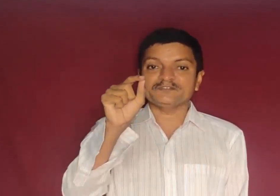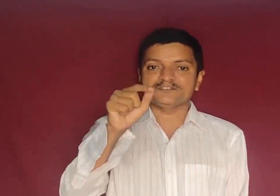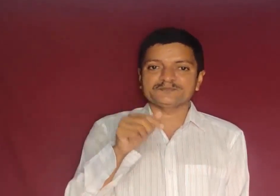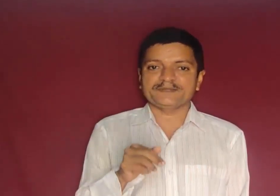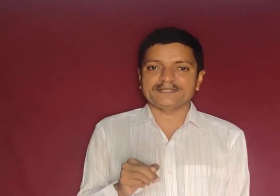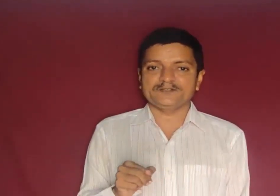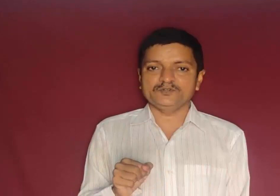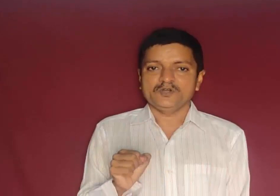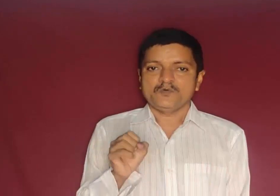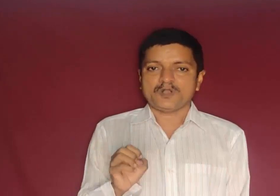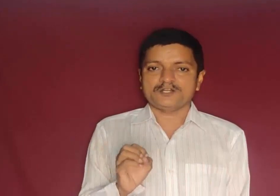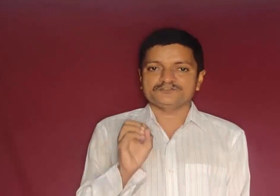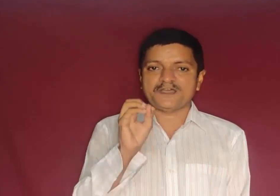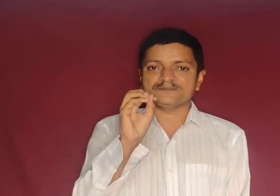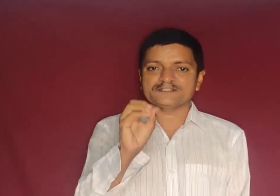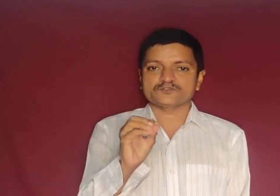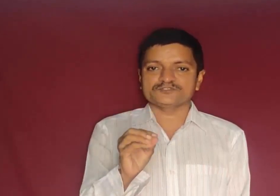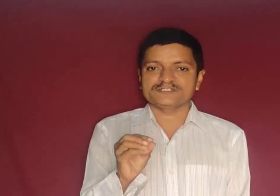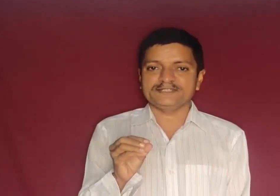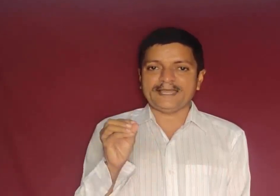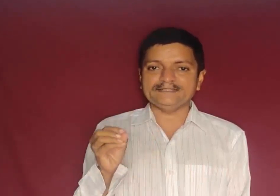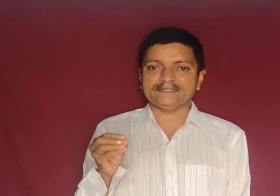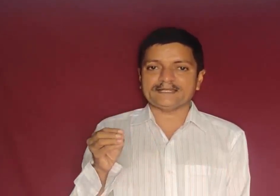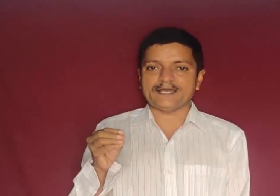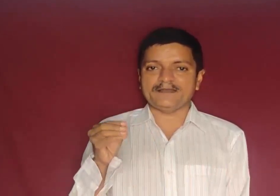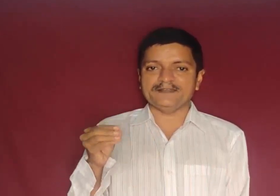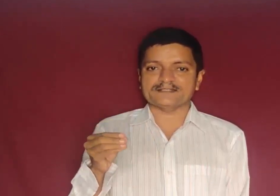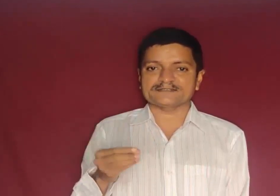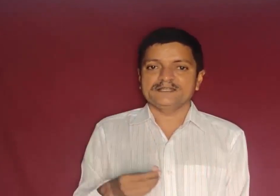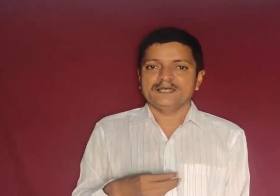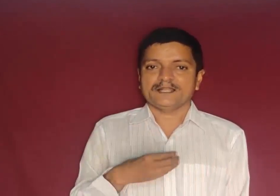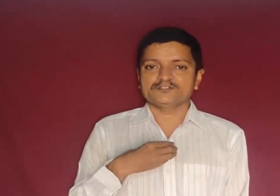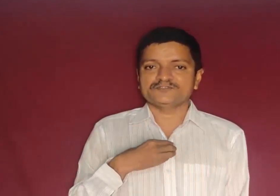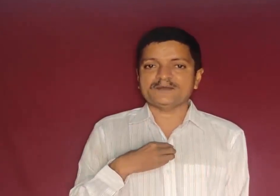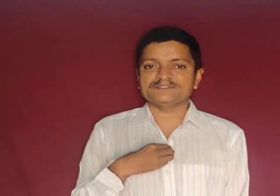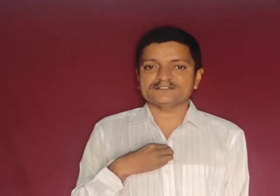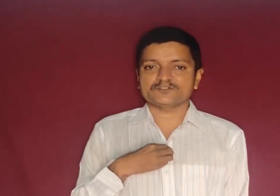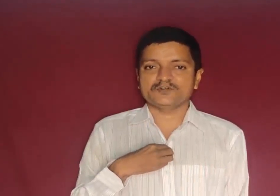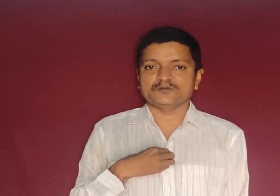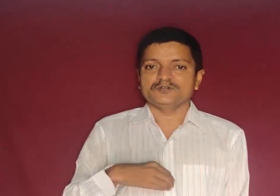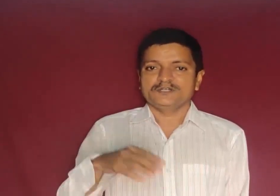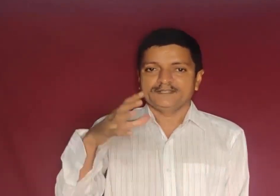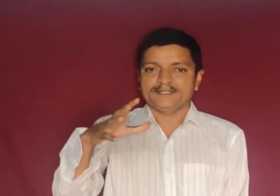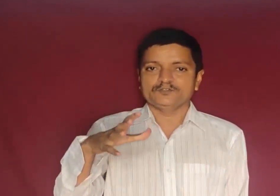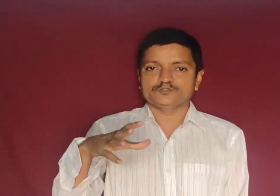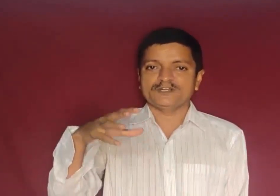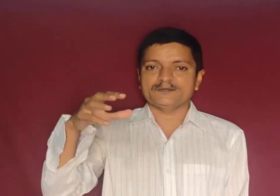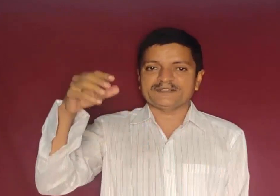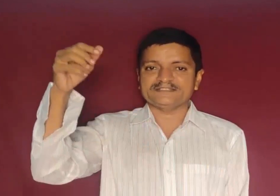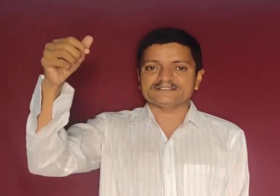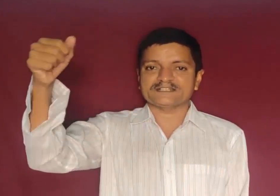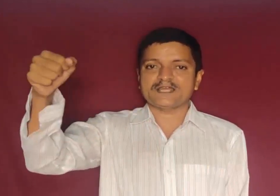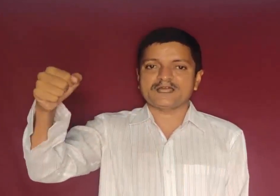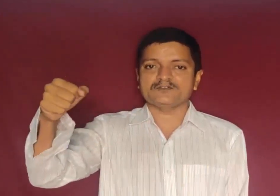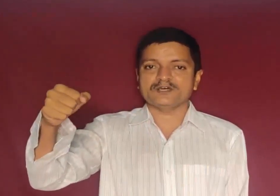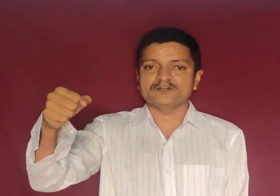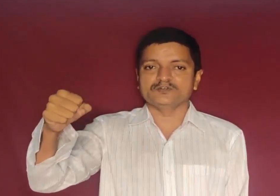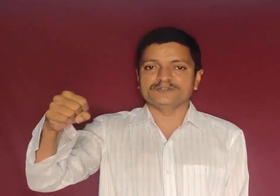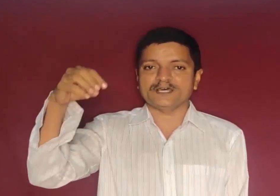ట్విస్ట్ పెట్టాడు, ఒకళ్ళు స్వాప్ చేసుకోవచ్చు అని. అయితే ఇక్కడ అవినాష్ నన్ను స్వాప్ చేసుకో, నేను 200% స్ట్రాంగ్ గా ఉన్నాను, నేను